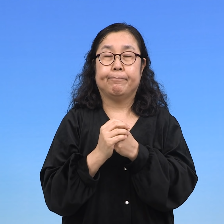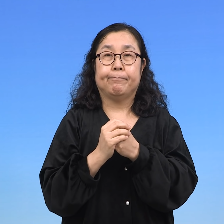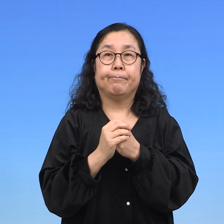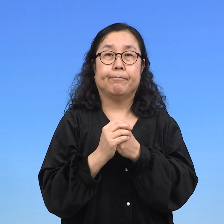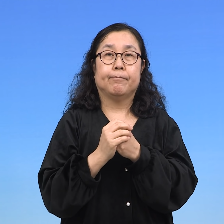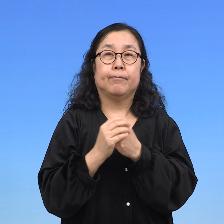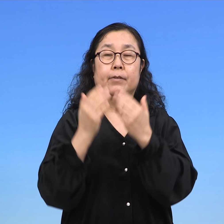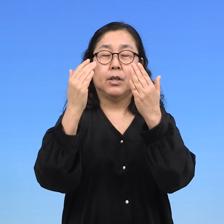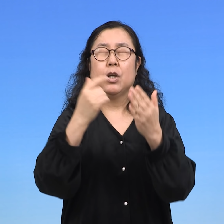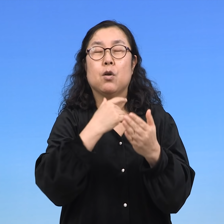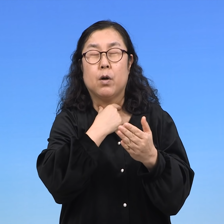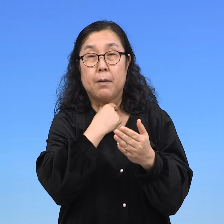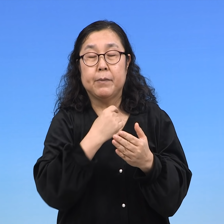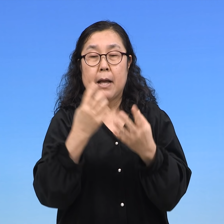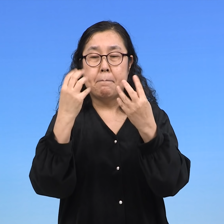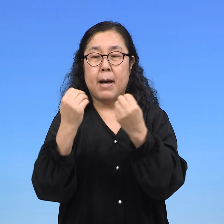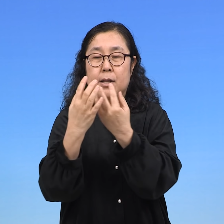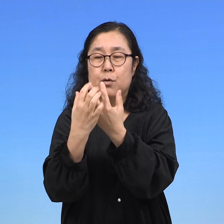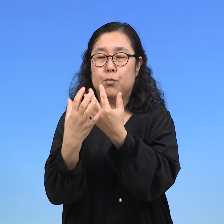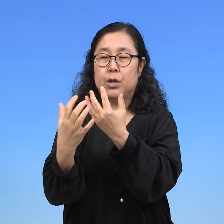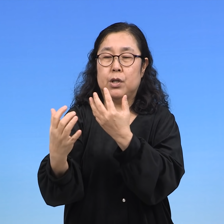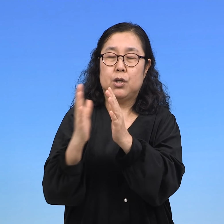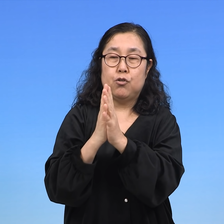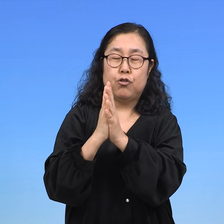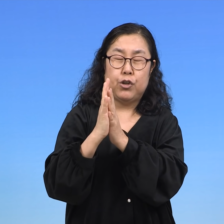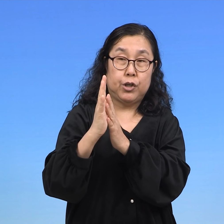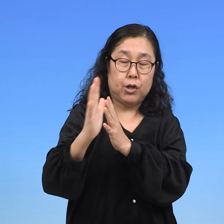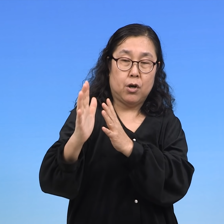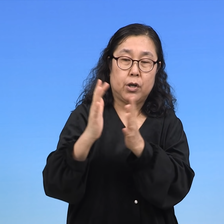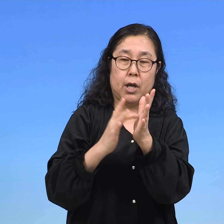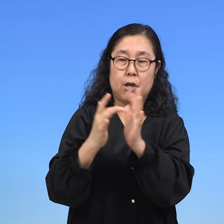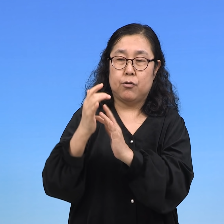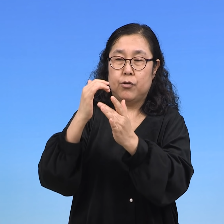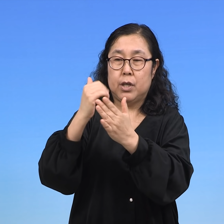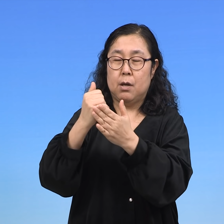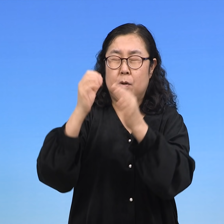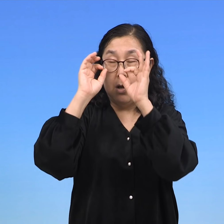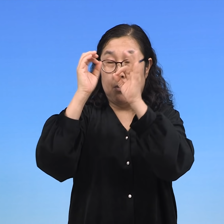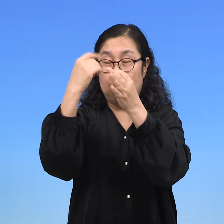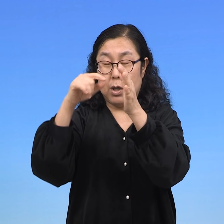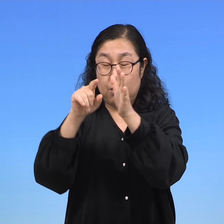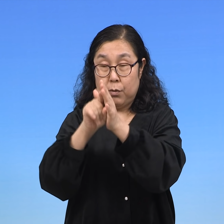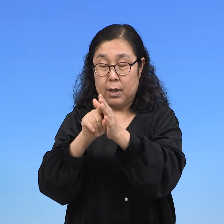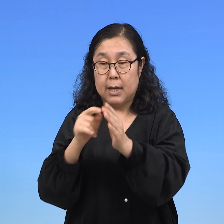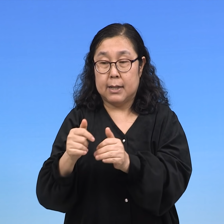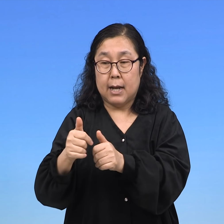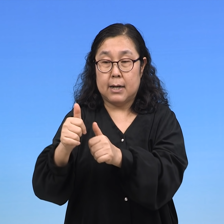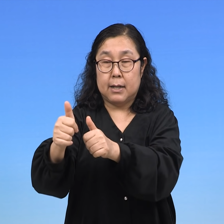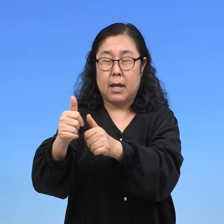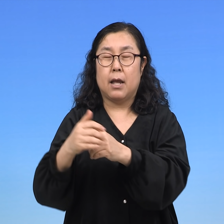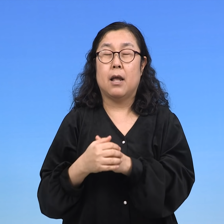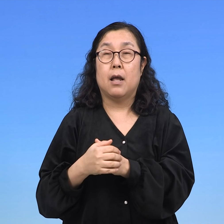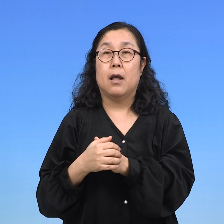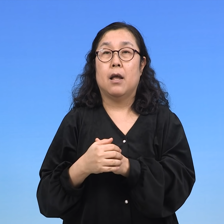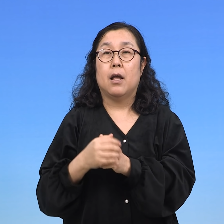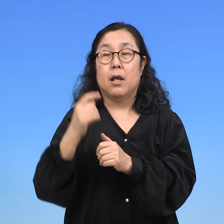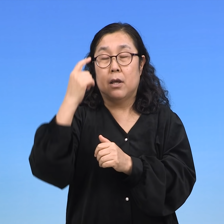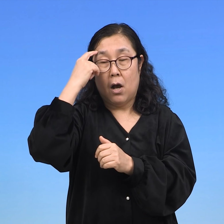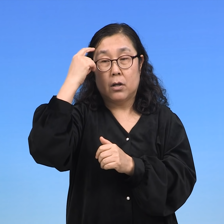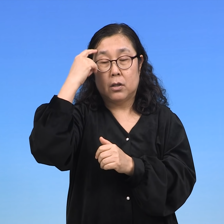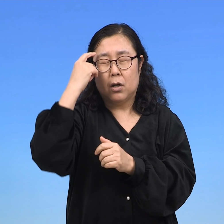줄지어 그분을 보기 위해 따르네. 육안으로 보기에 평범한 목수이신 그분이지만